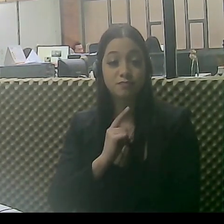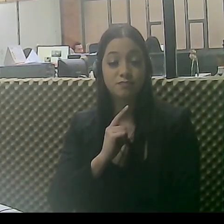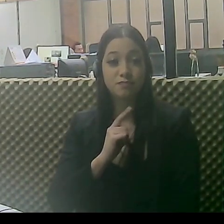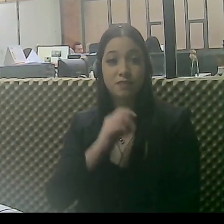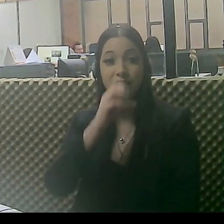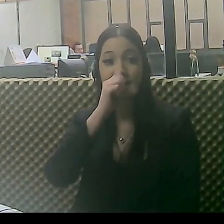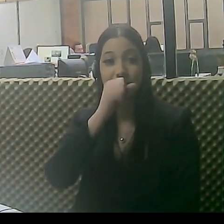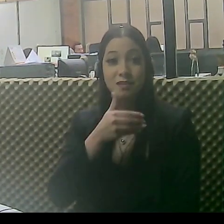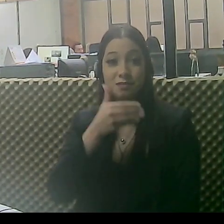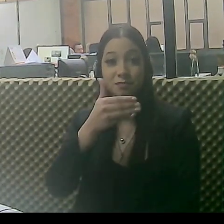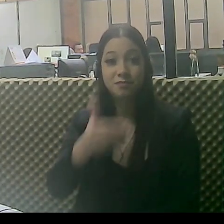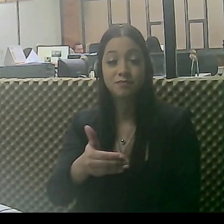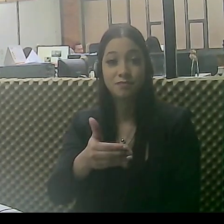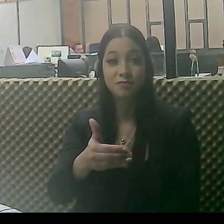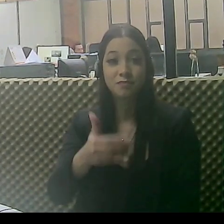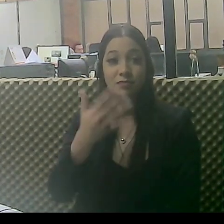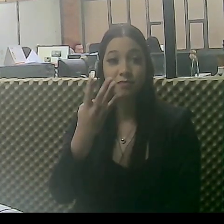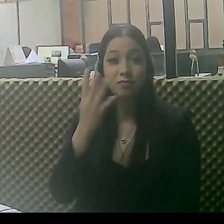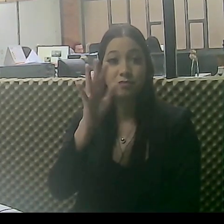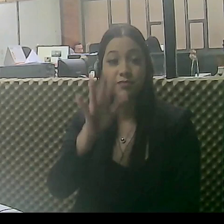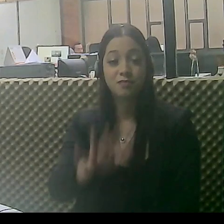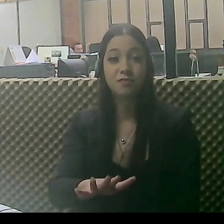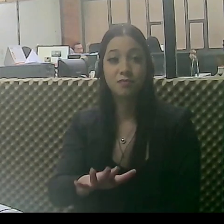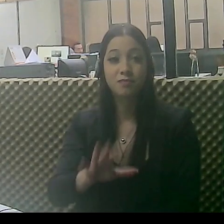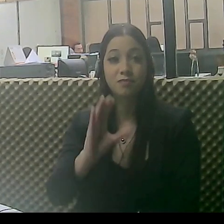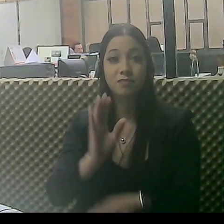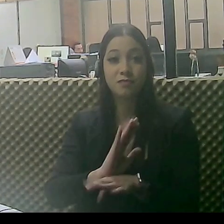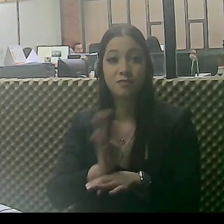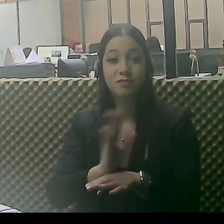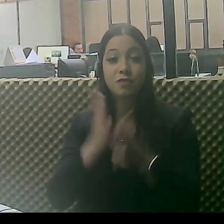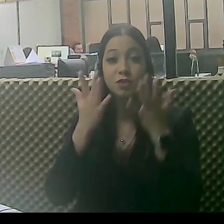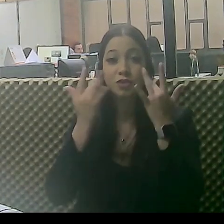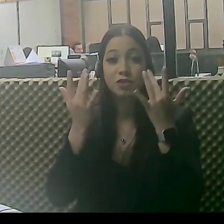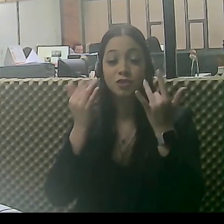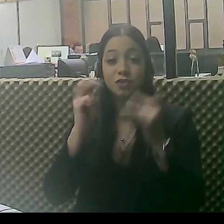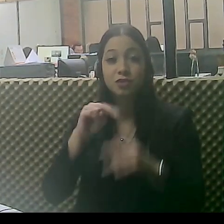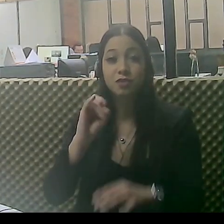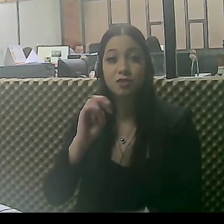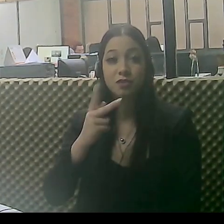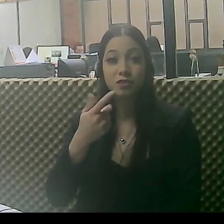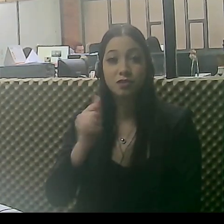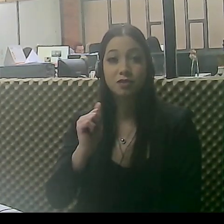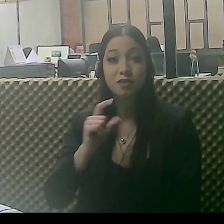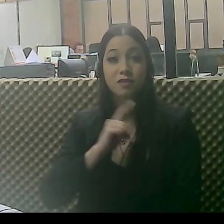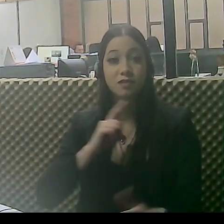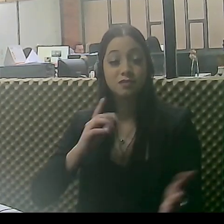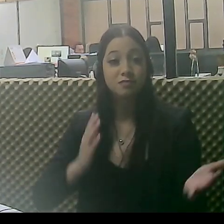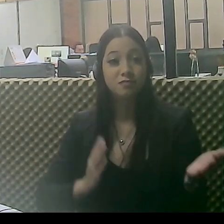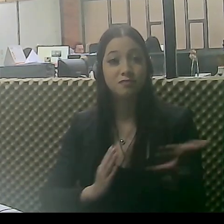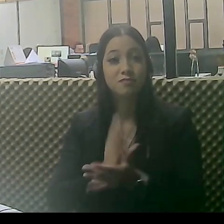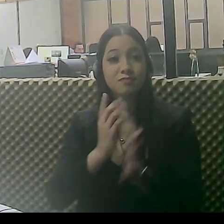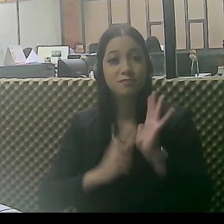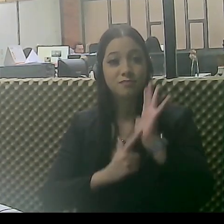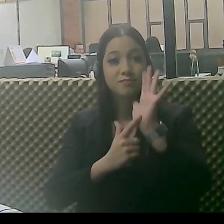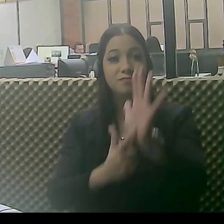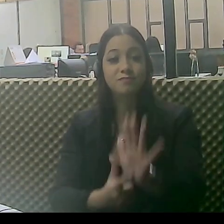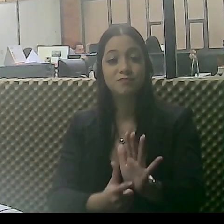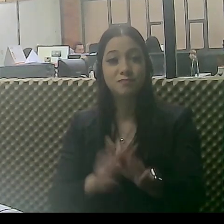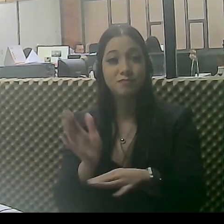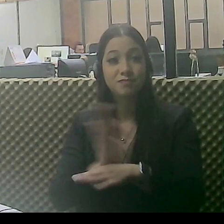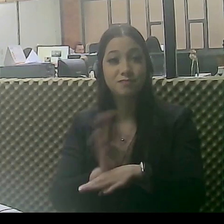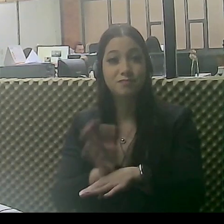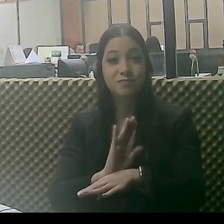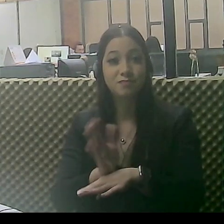próximo sábado, a partir das 16h, no Cine Teatro Nininha Rocha, haverá o lançamento e exibição do